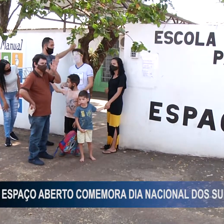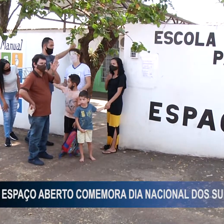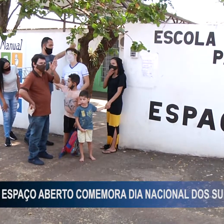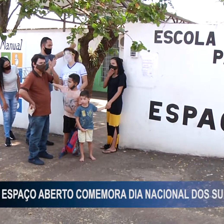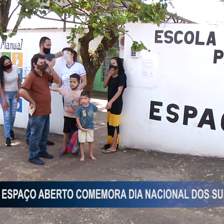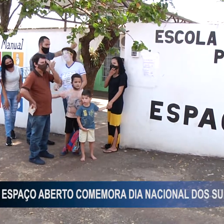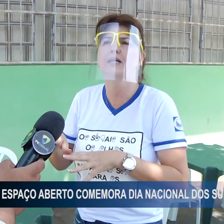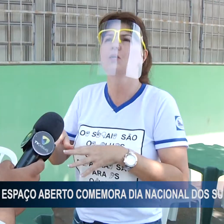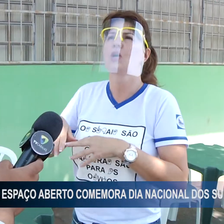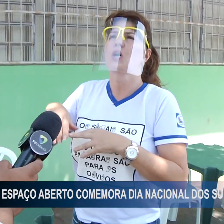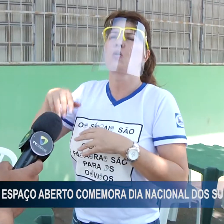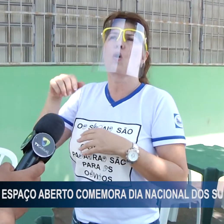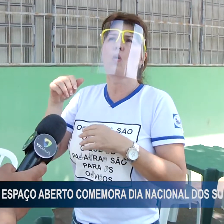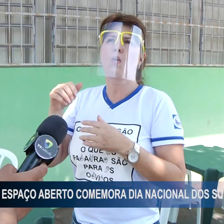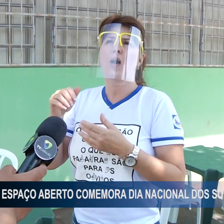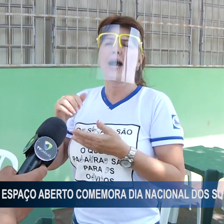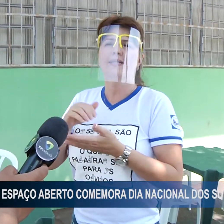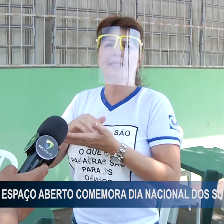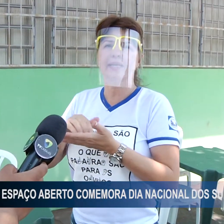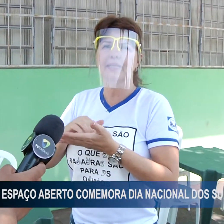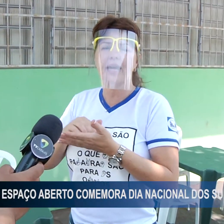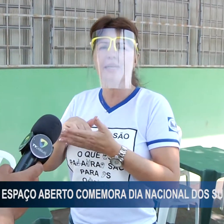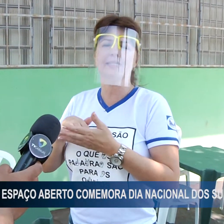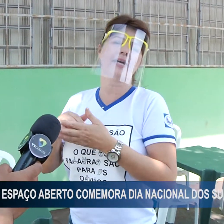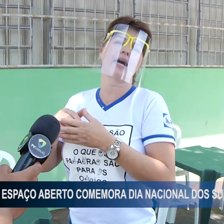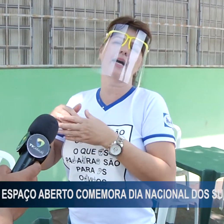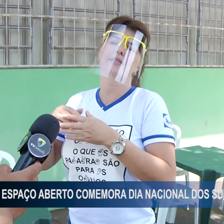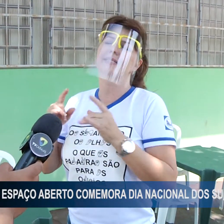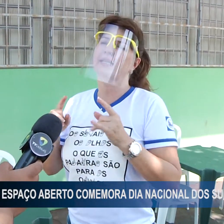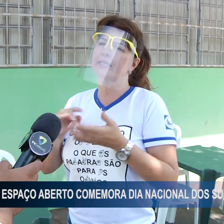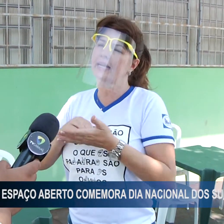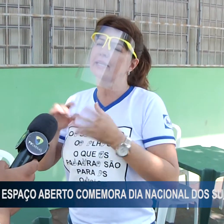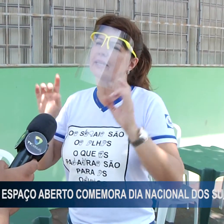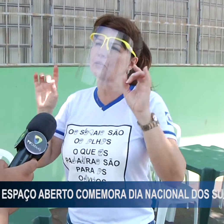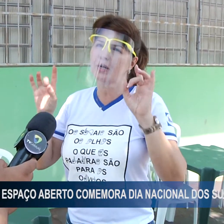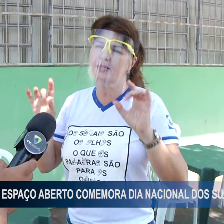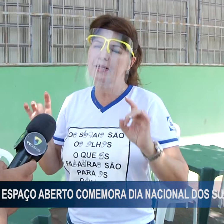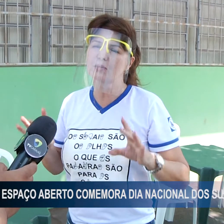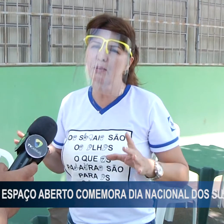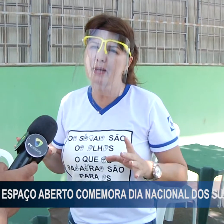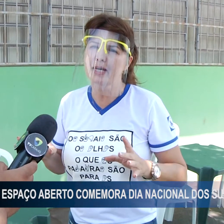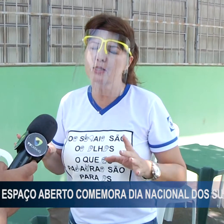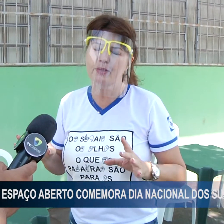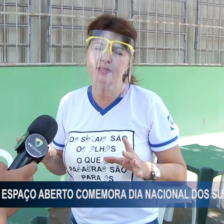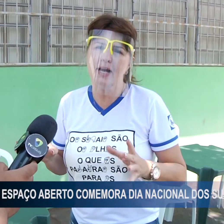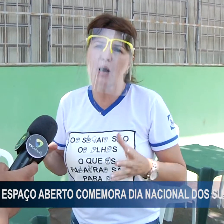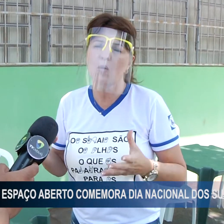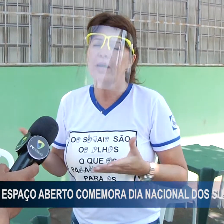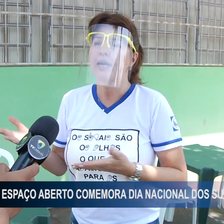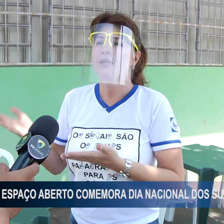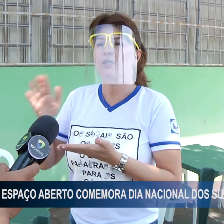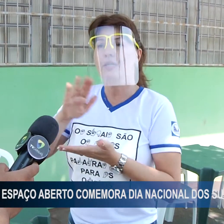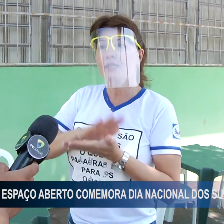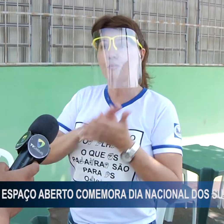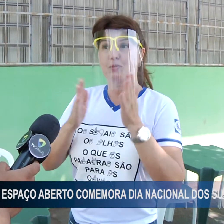educação, com as secretárias da Secretaria da Educação também, em especial. Nós cantamos